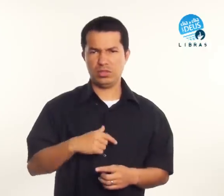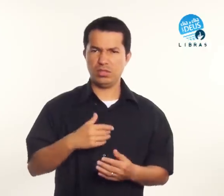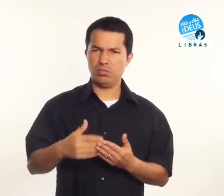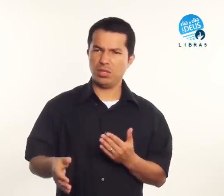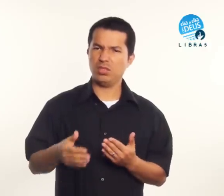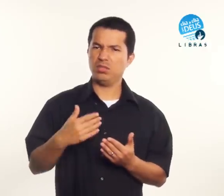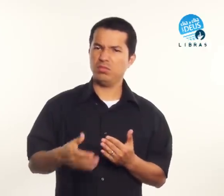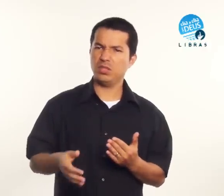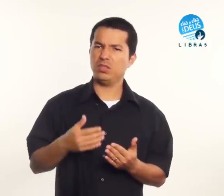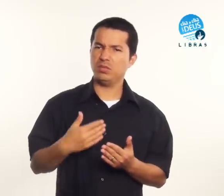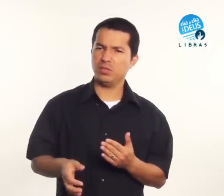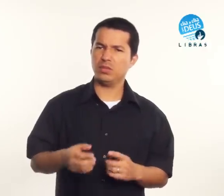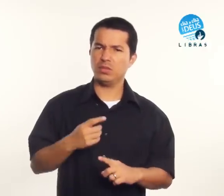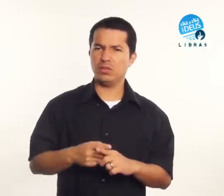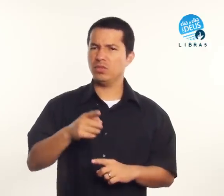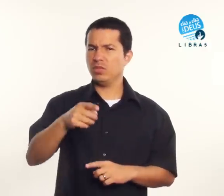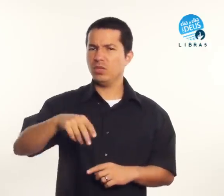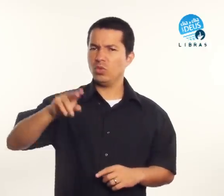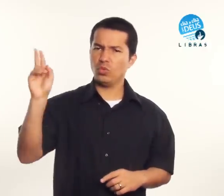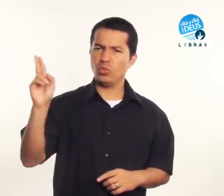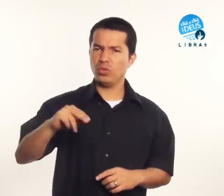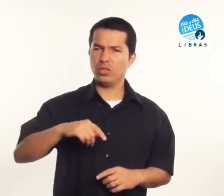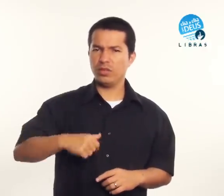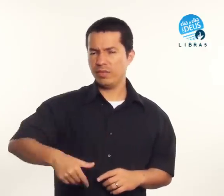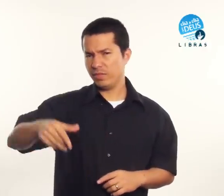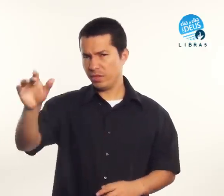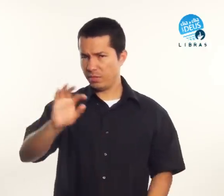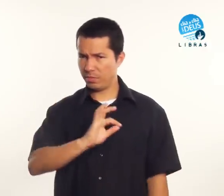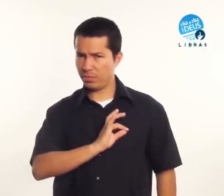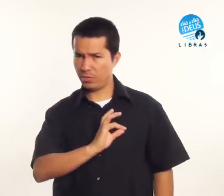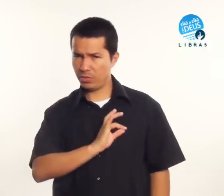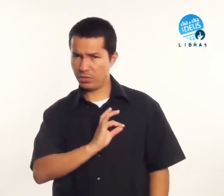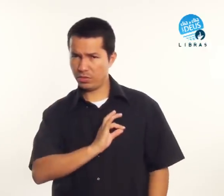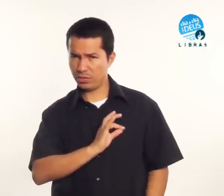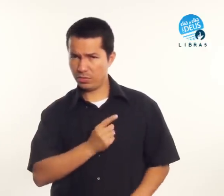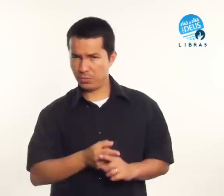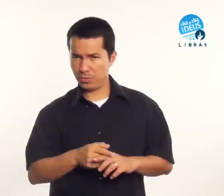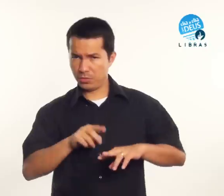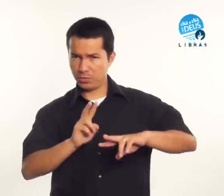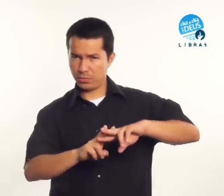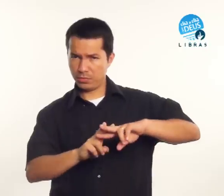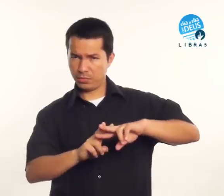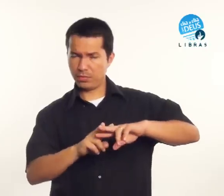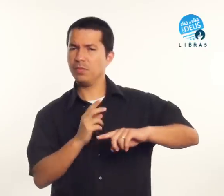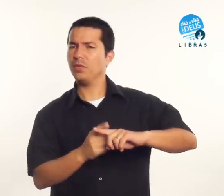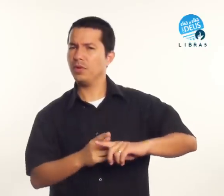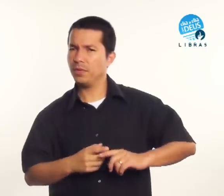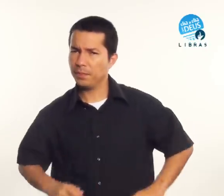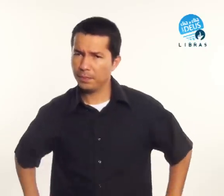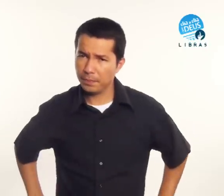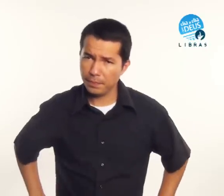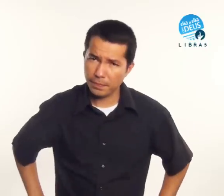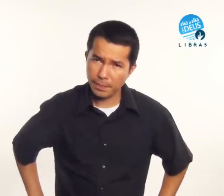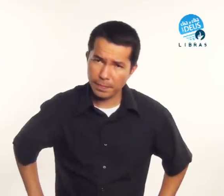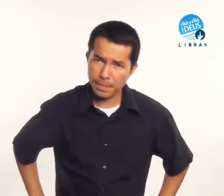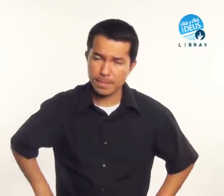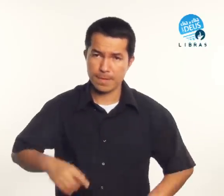maioria das pessoas não gosta de dar parte na polícia de conto do vigário?